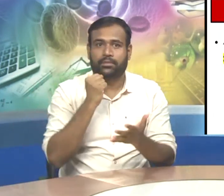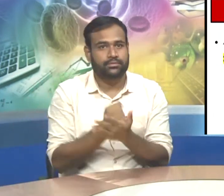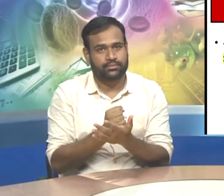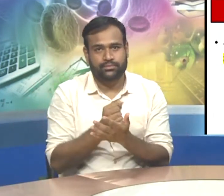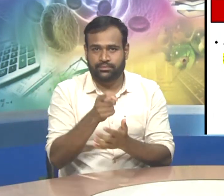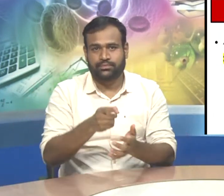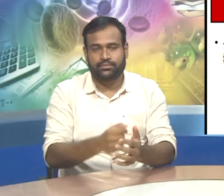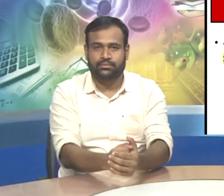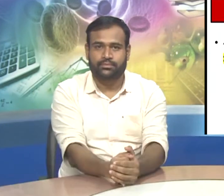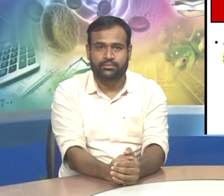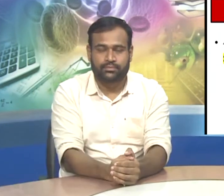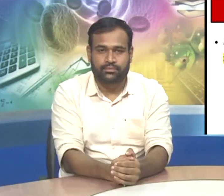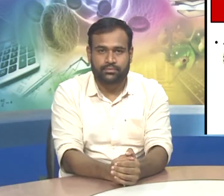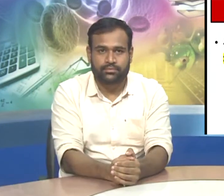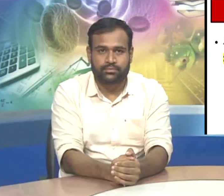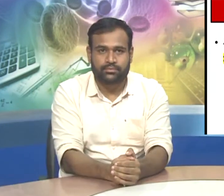is in every state.